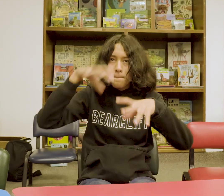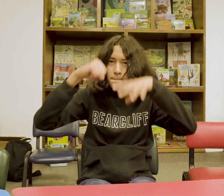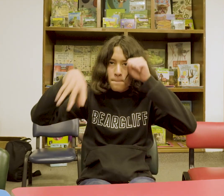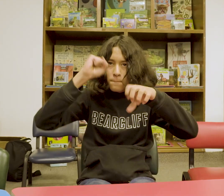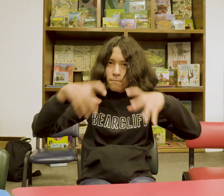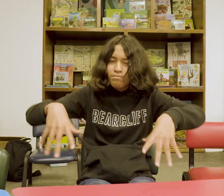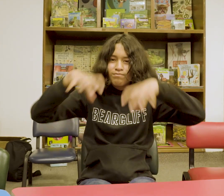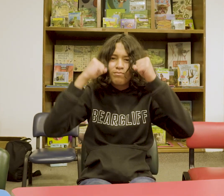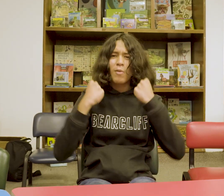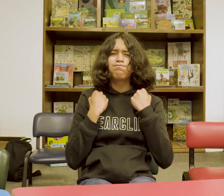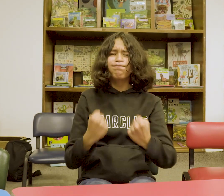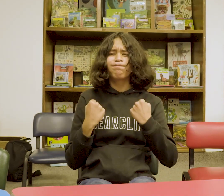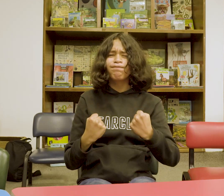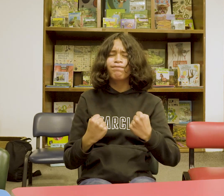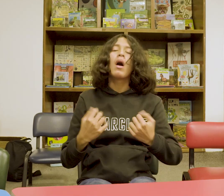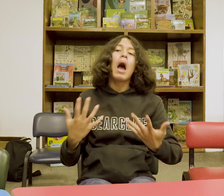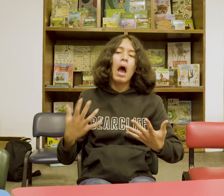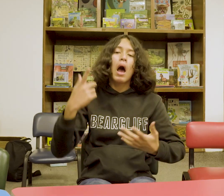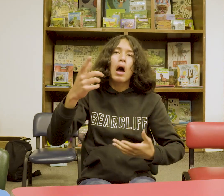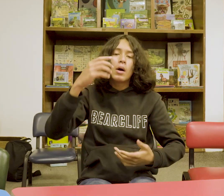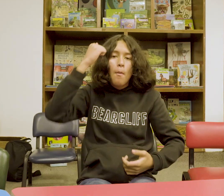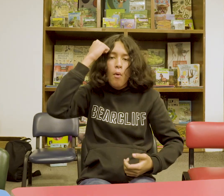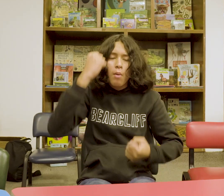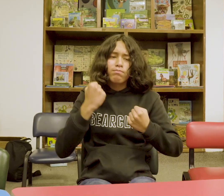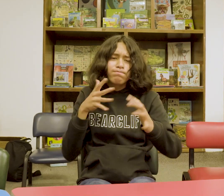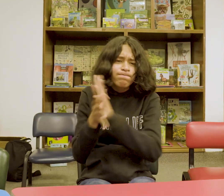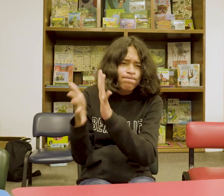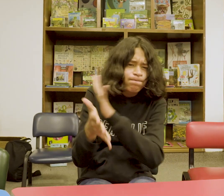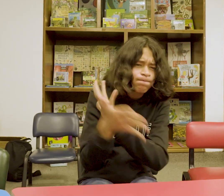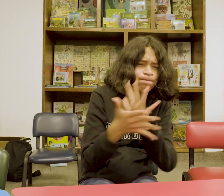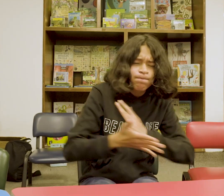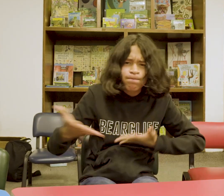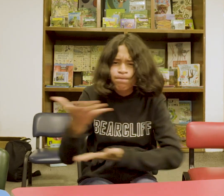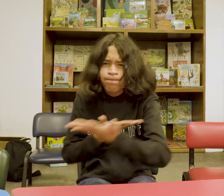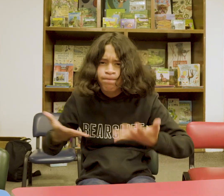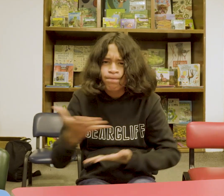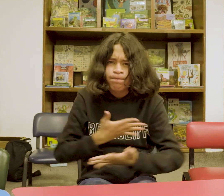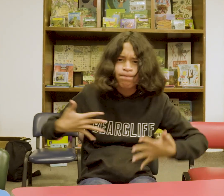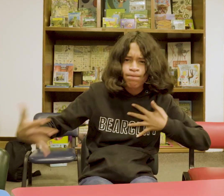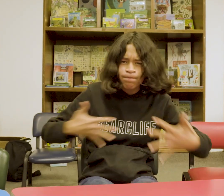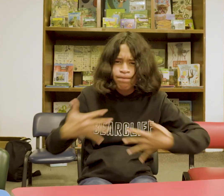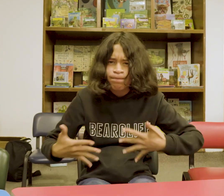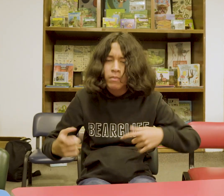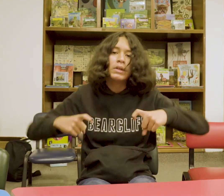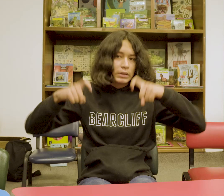ejemplo, cómo poder llegar a 11 y también ya tener conocimientos para cuando yo sea un futuro docente, sepa